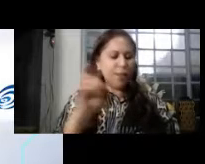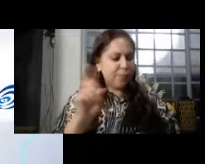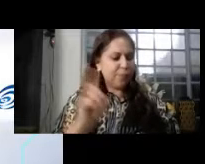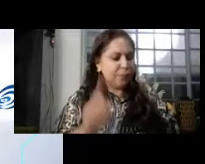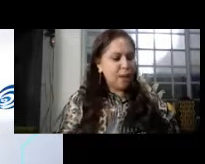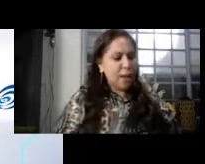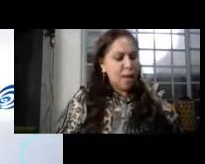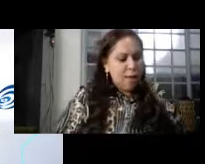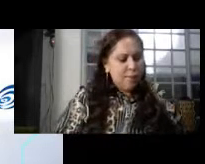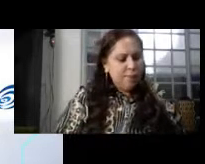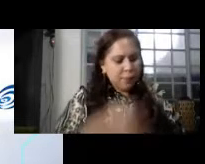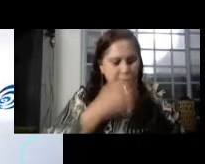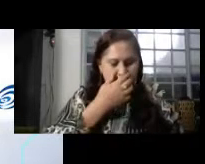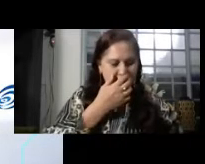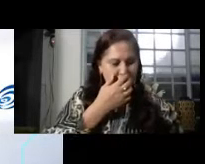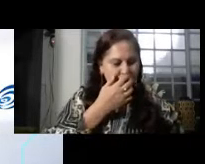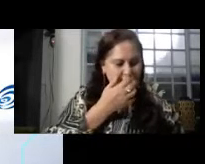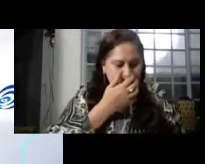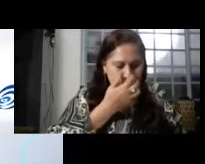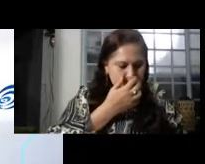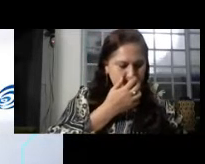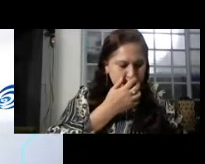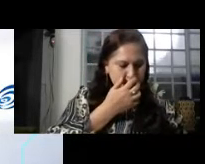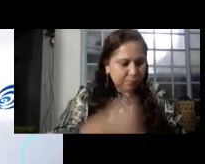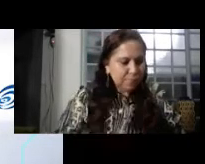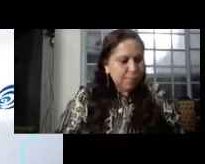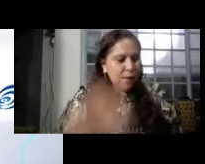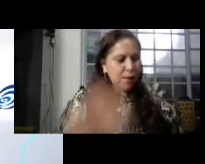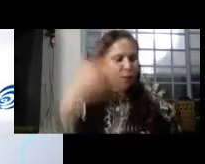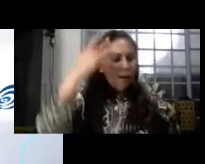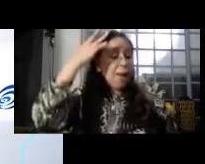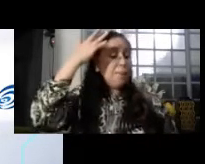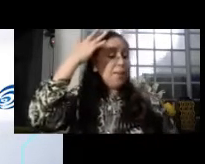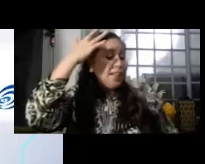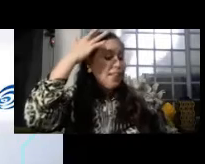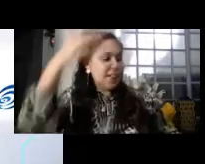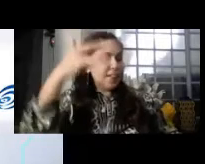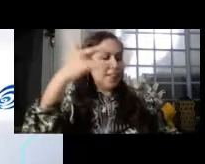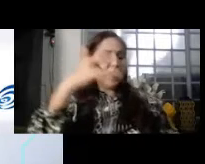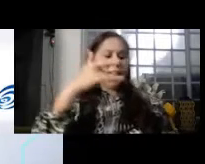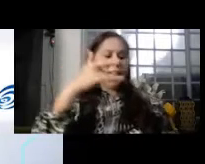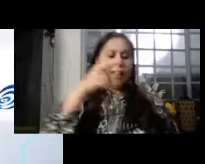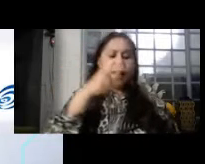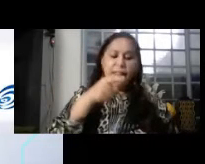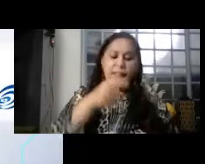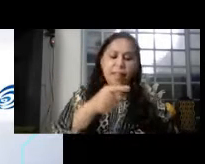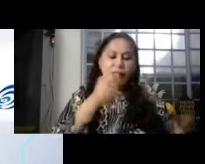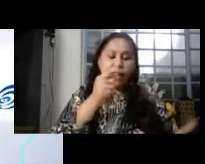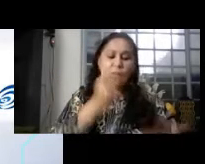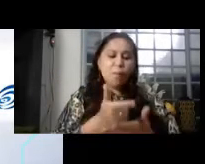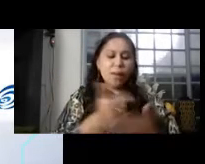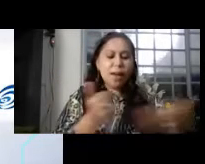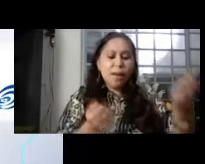não. Os advérbios. Ó, amanhã ele